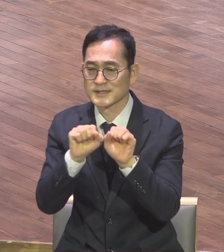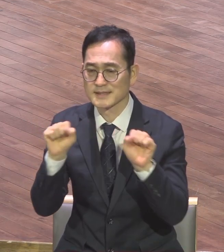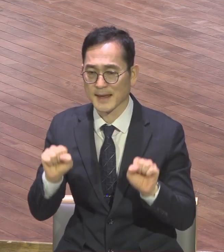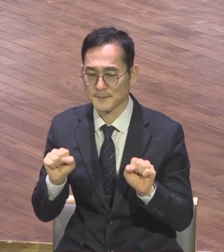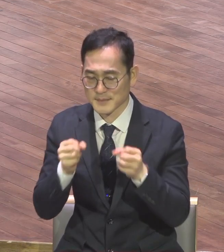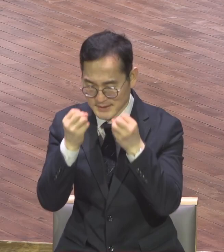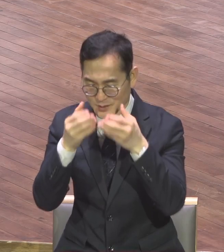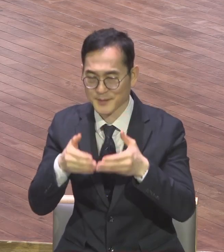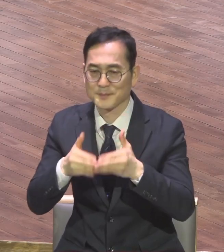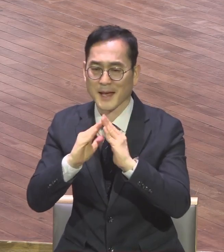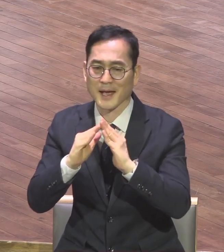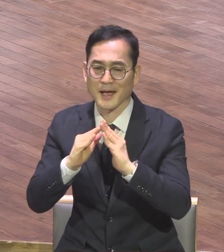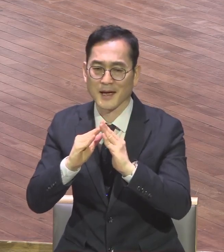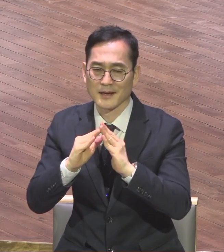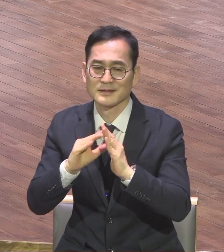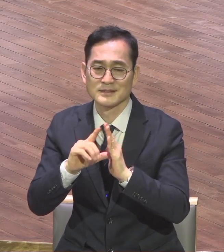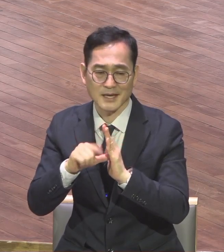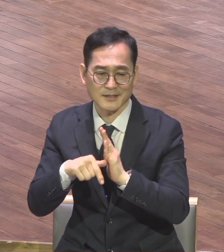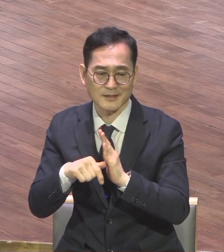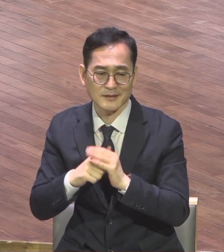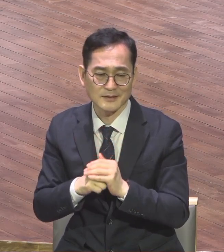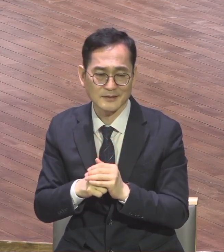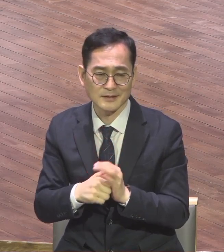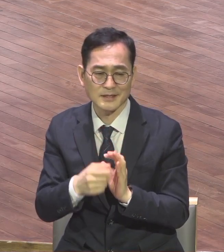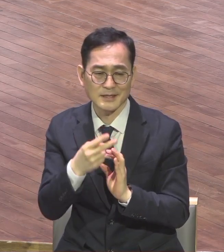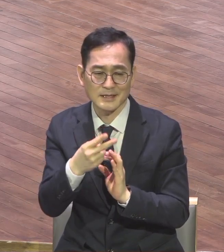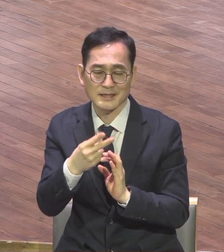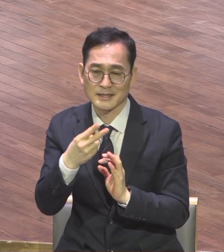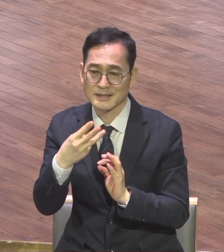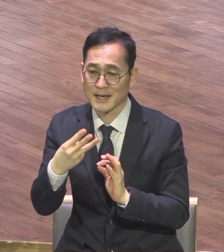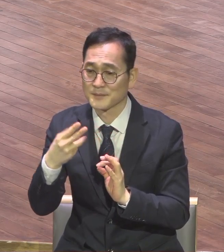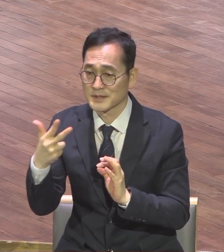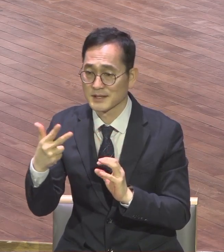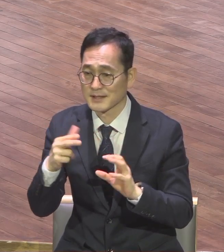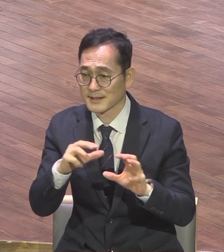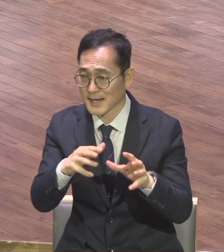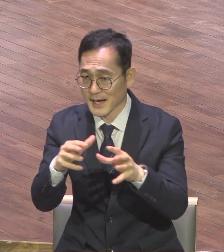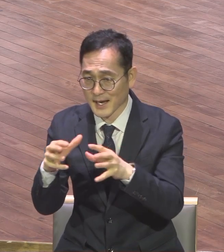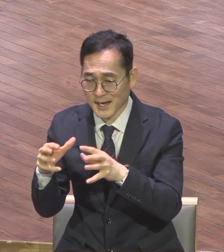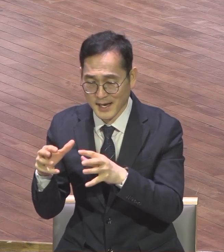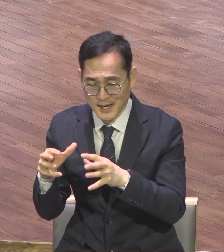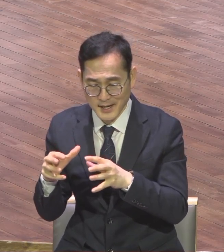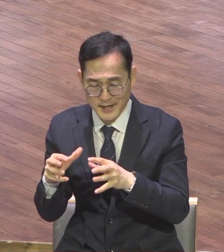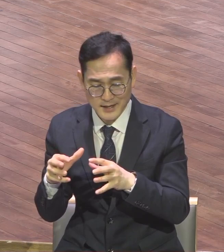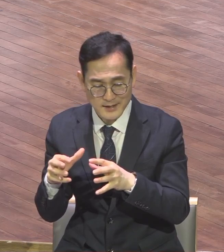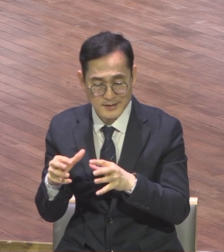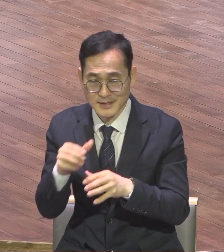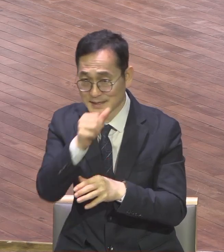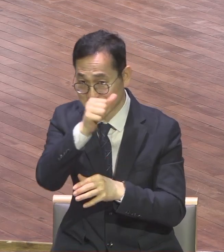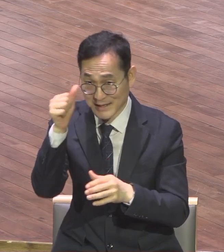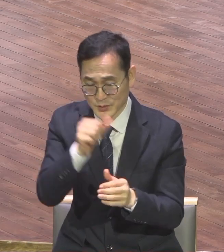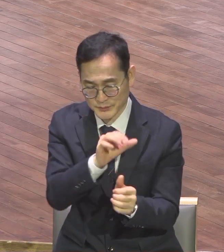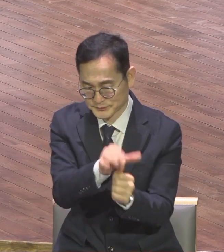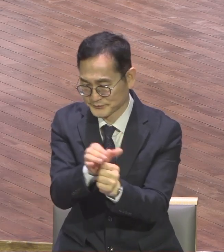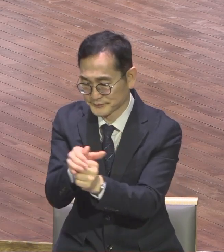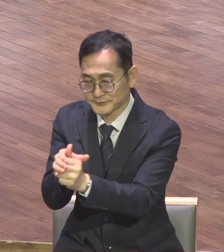비웠습니다. 핵심이 뭐냐? 237개 나라, 각 나라별로 장로를 세우자.